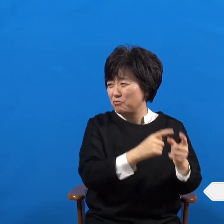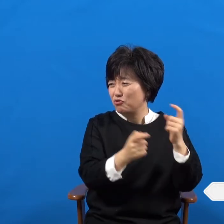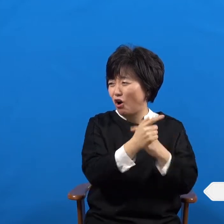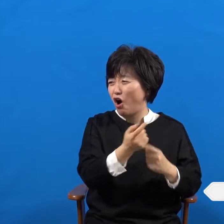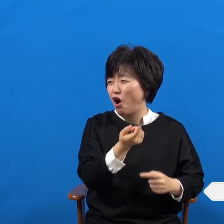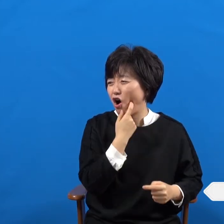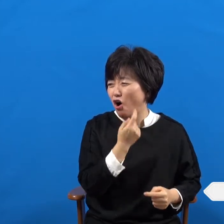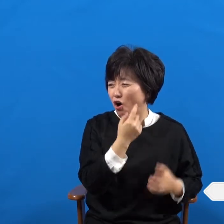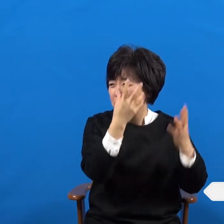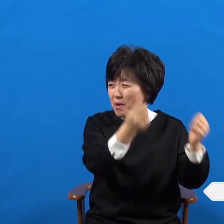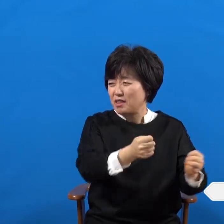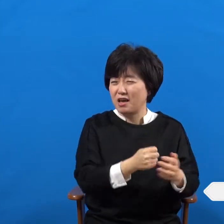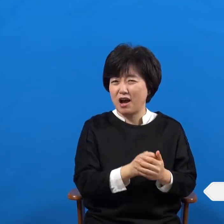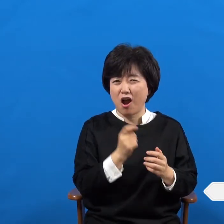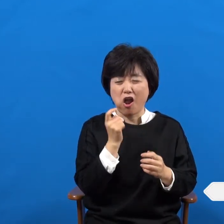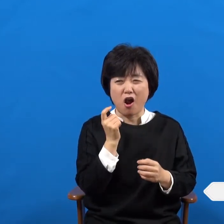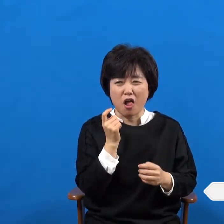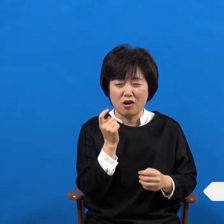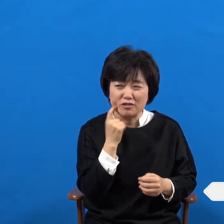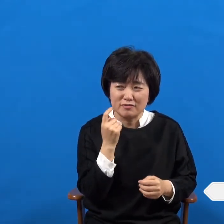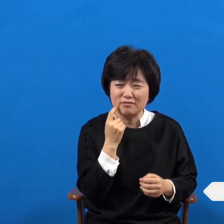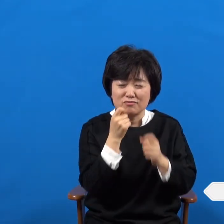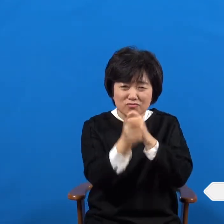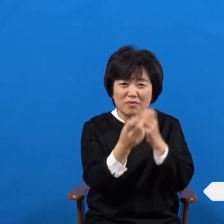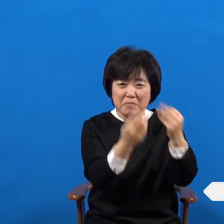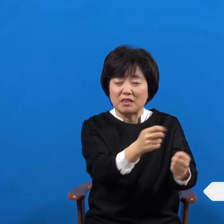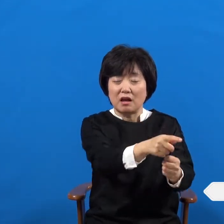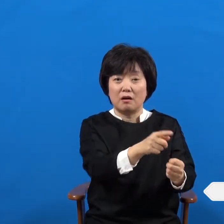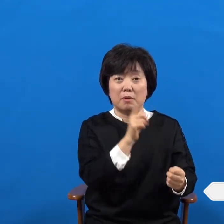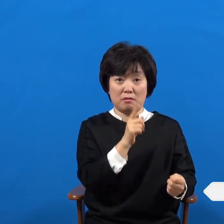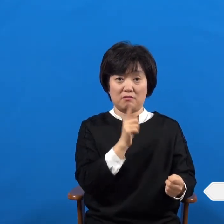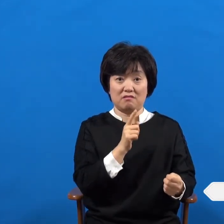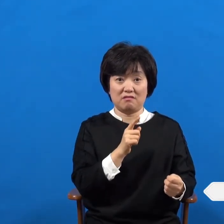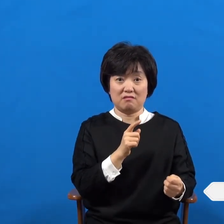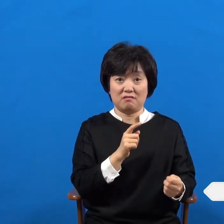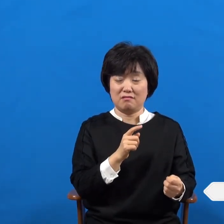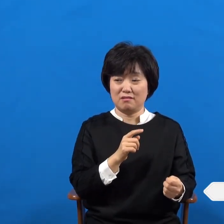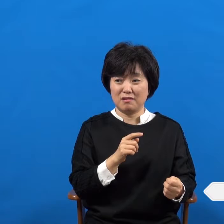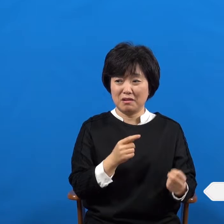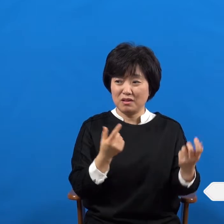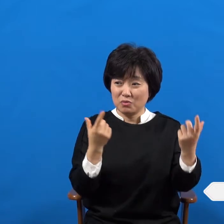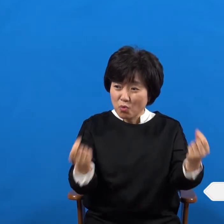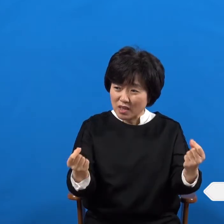더하겠습니까마는 분명한 사실은 더 낫지는 않지 않냐는 겁니다.